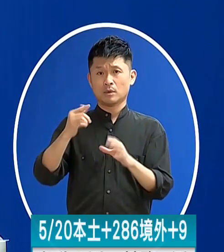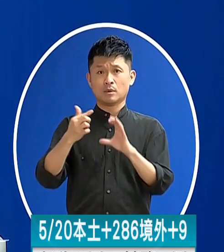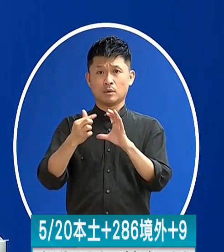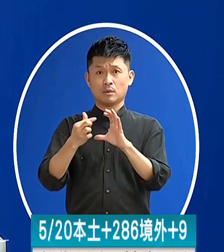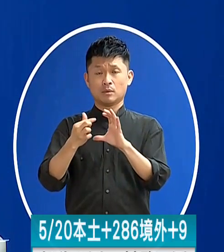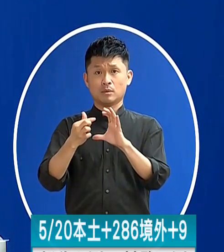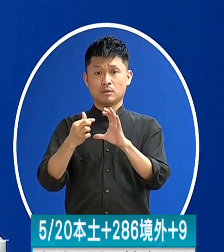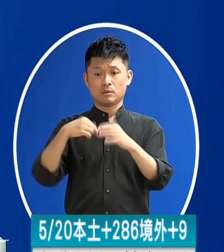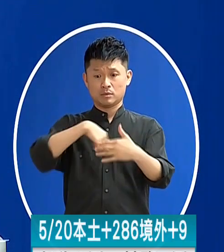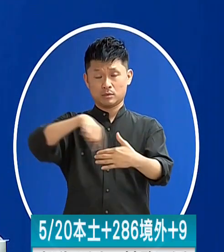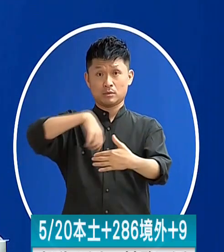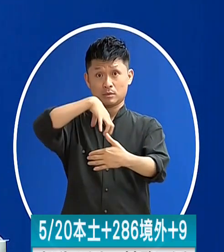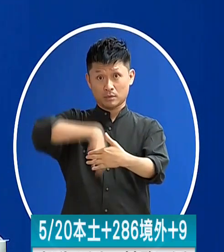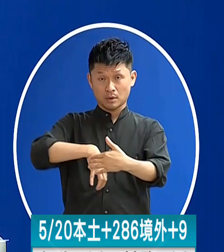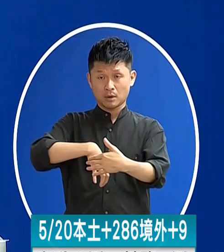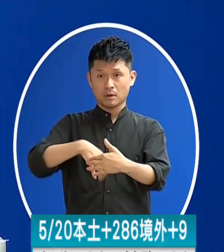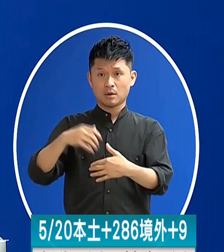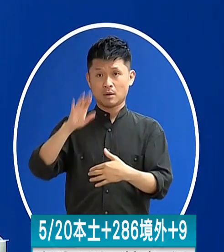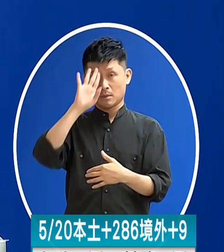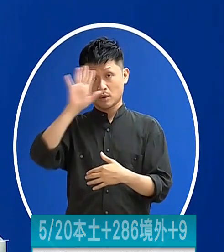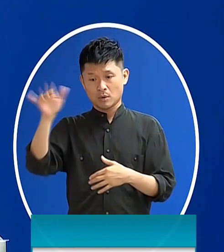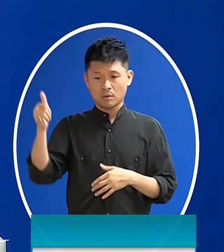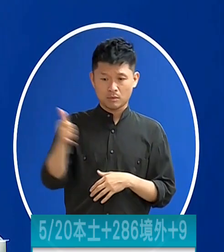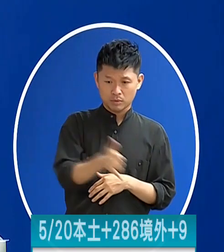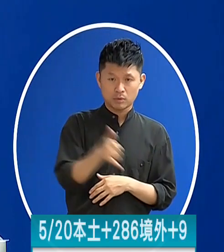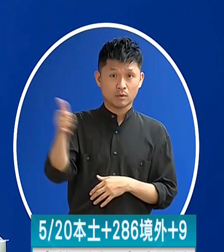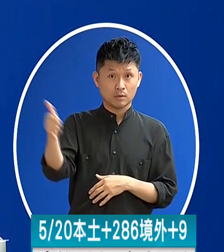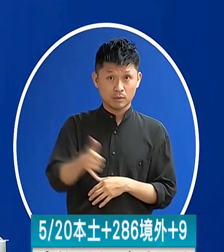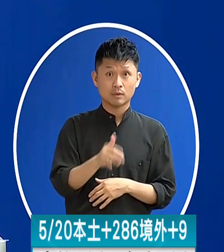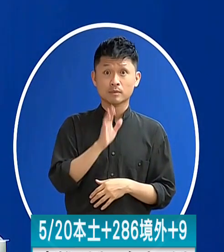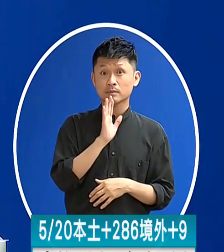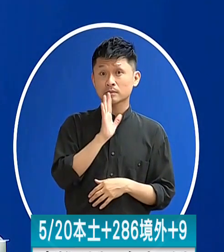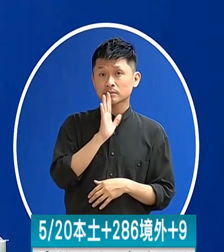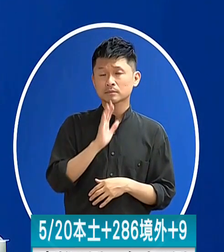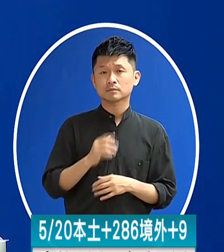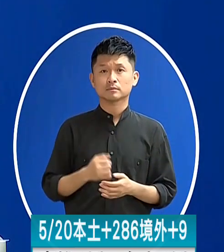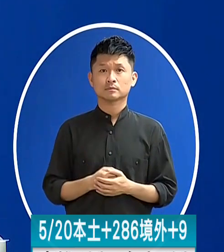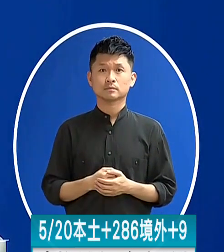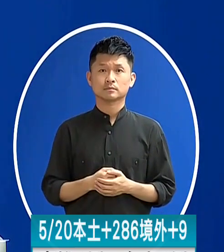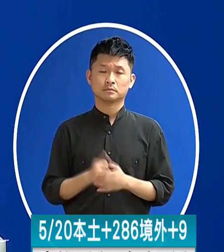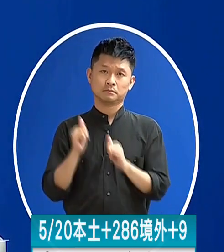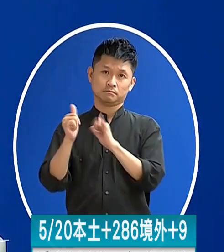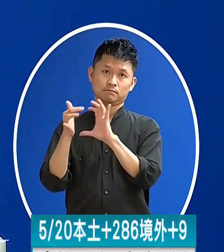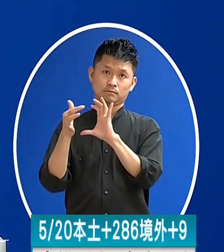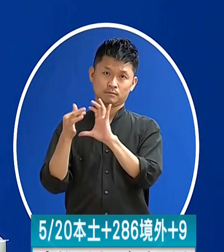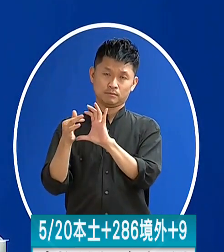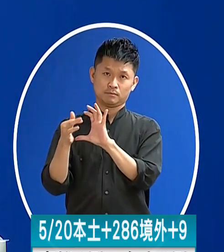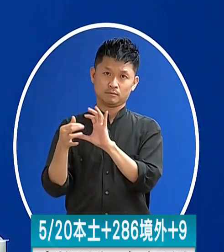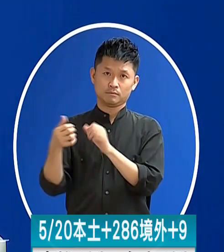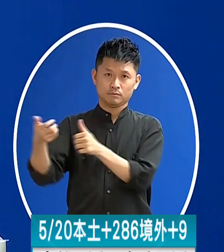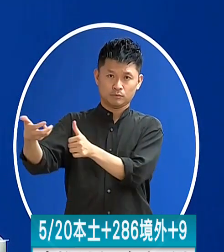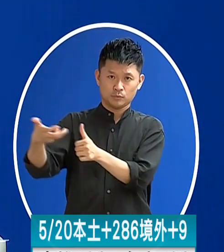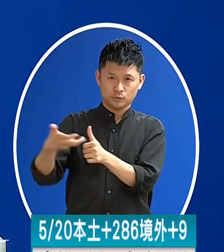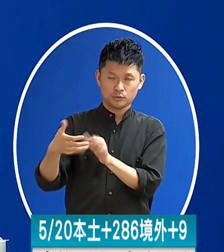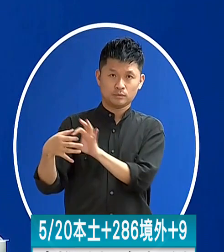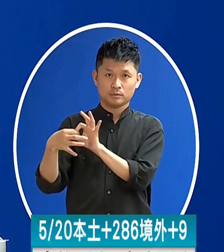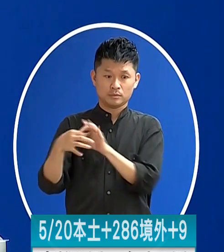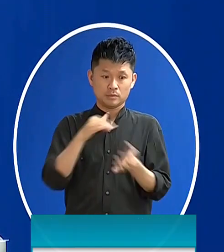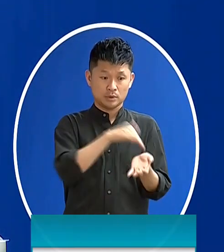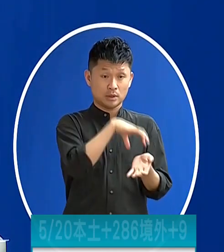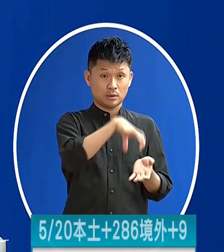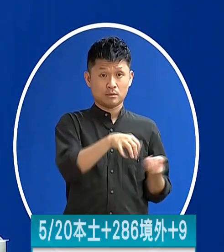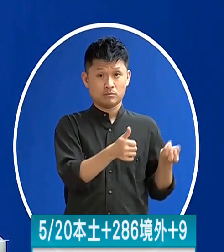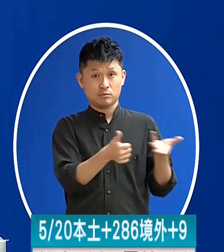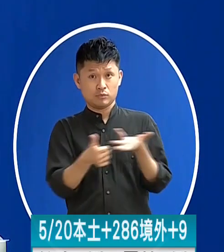在5月15号的时候，发生到身体有点疲倦，但是她拒绝就医。16号的时候，因为被框列为需要采检的对